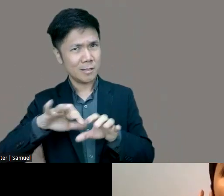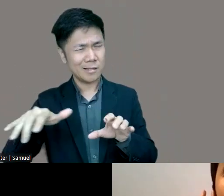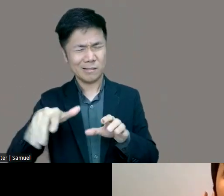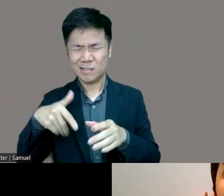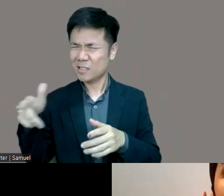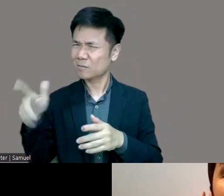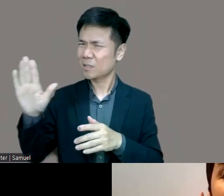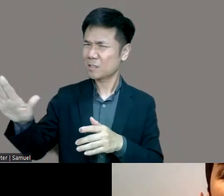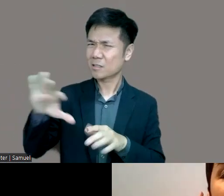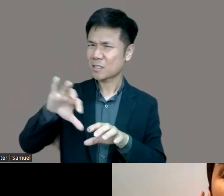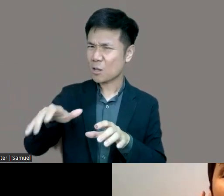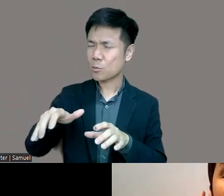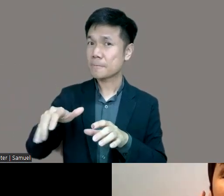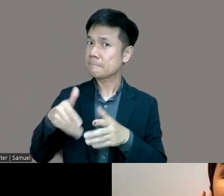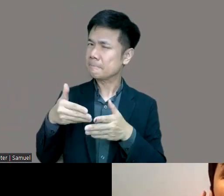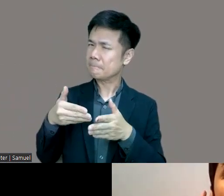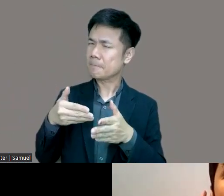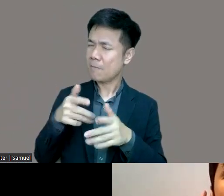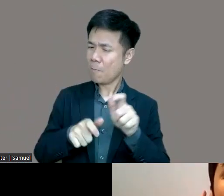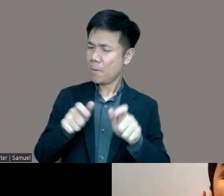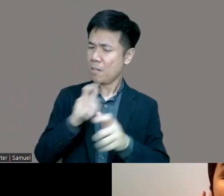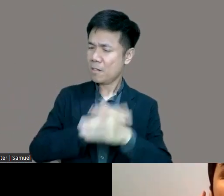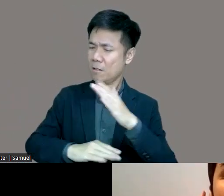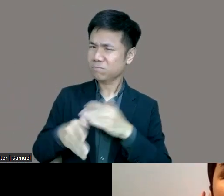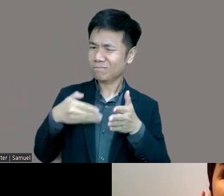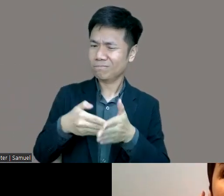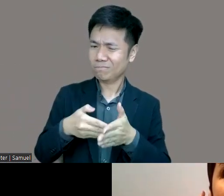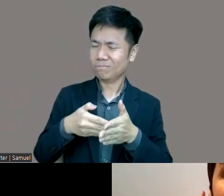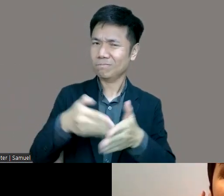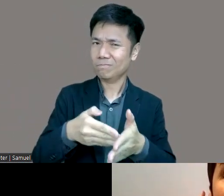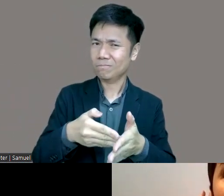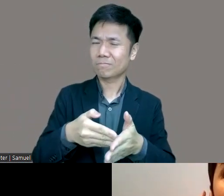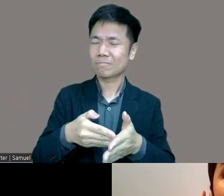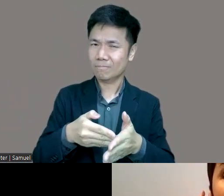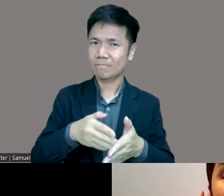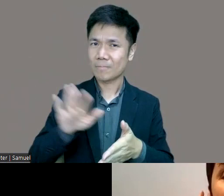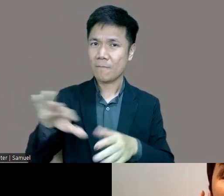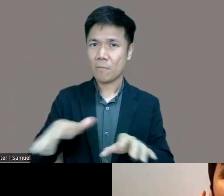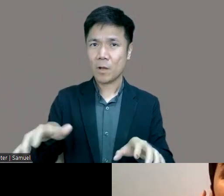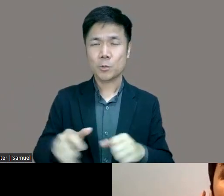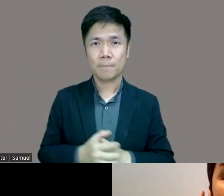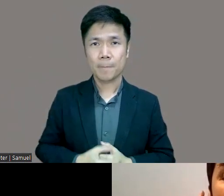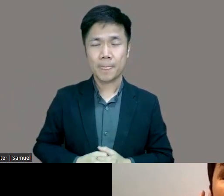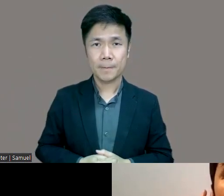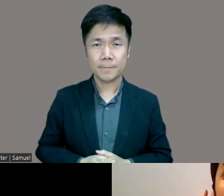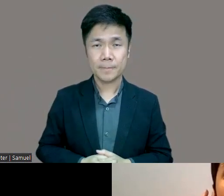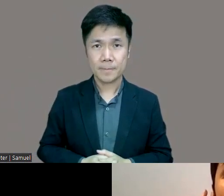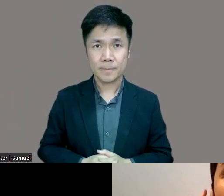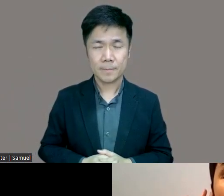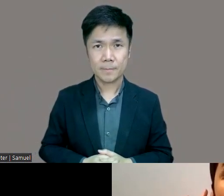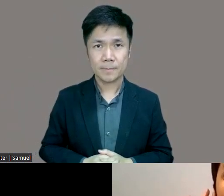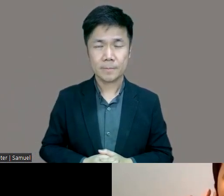a évoqué, il s'agit des barrières additionnelles au